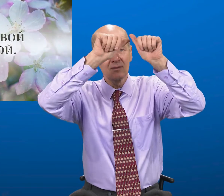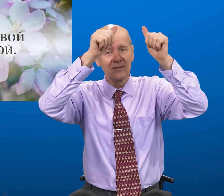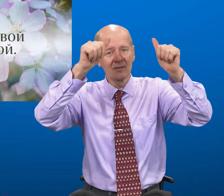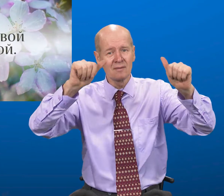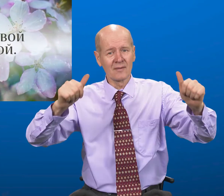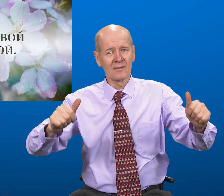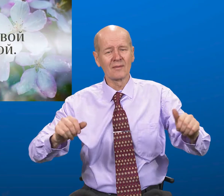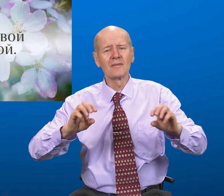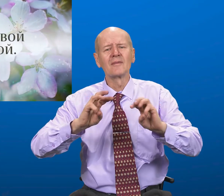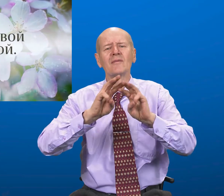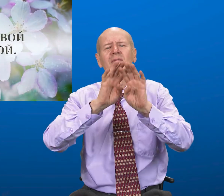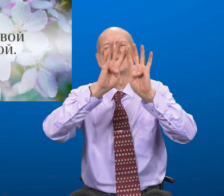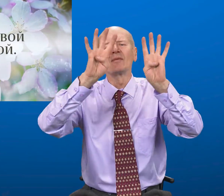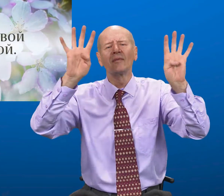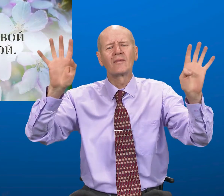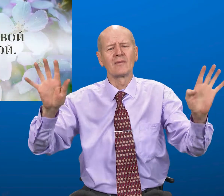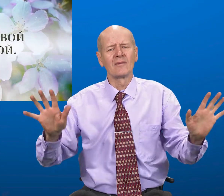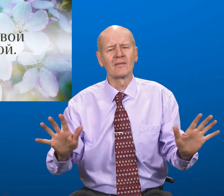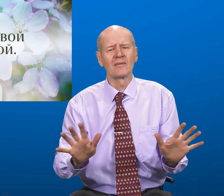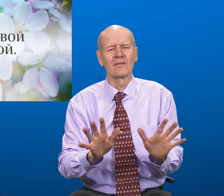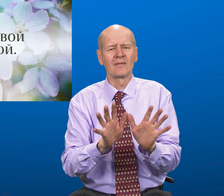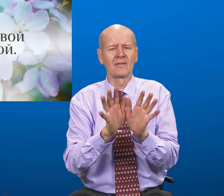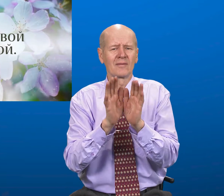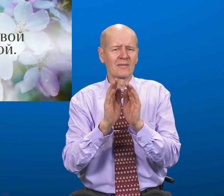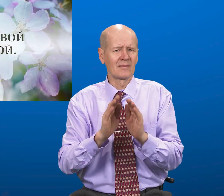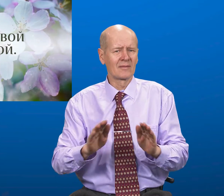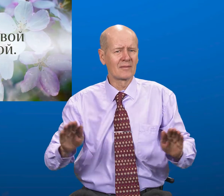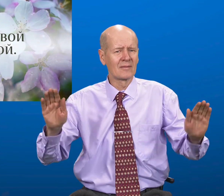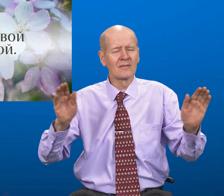Спаситель, прихожу в Твой храм